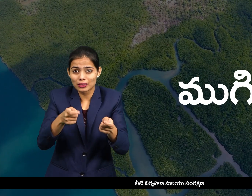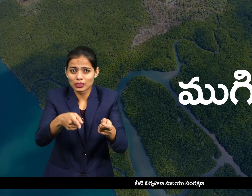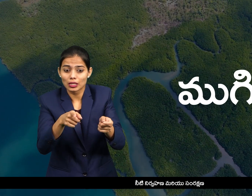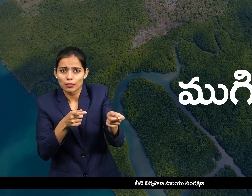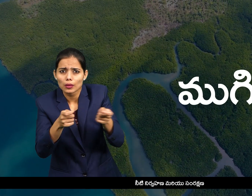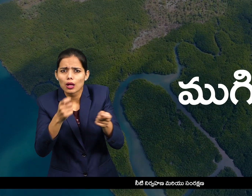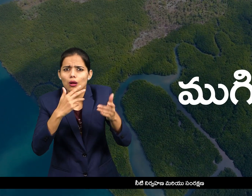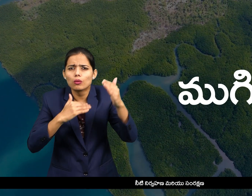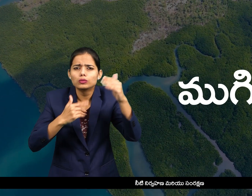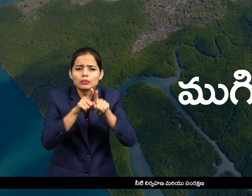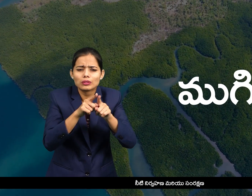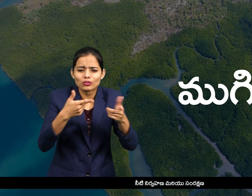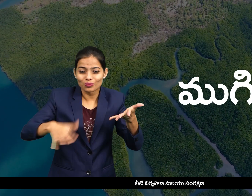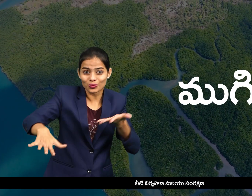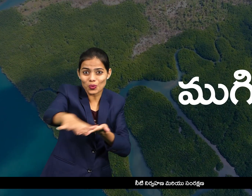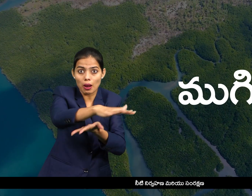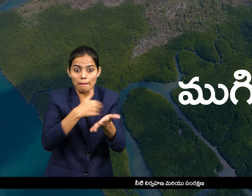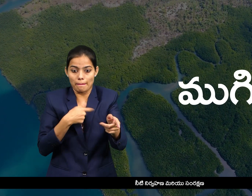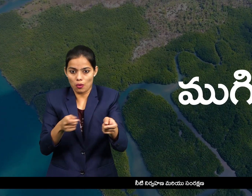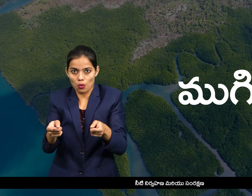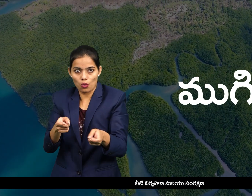నీటి నిర్వహణ మరియు సంరక్షణ.